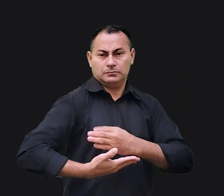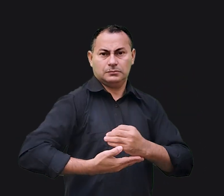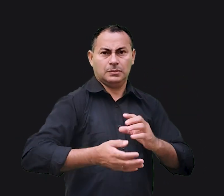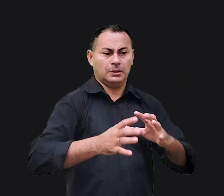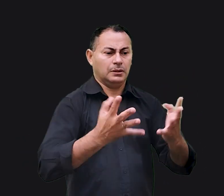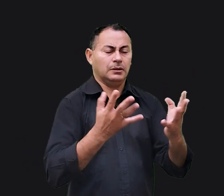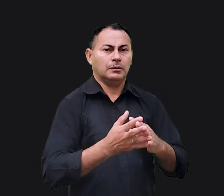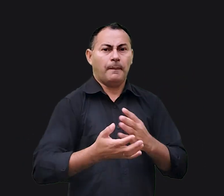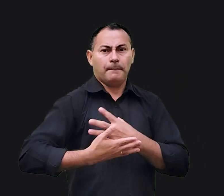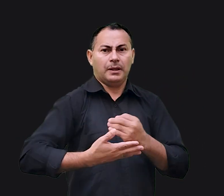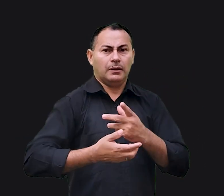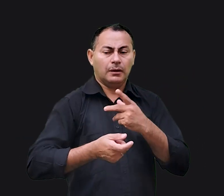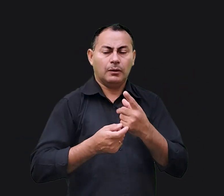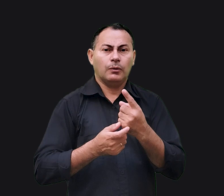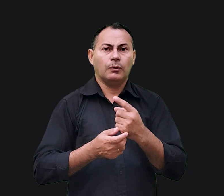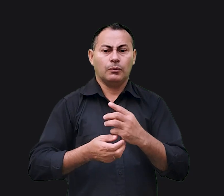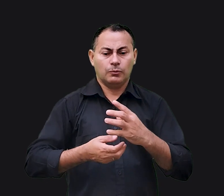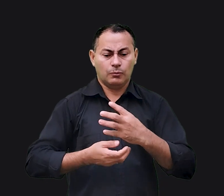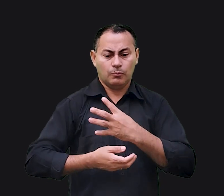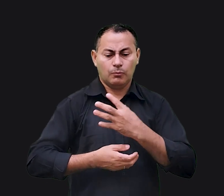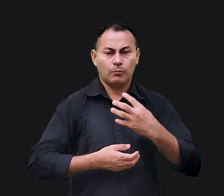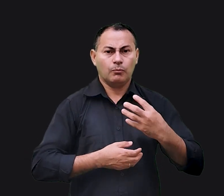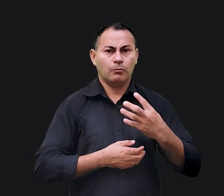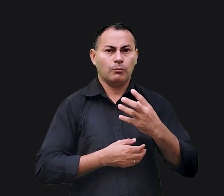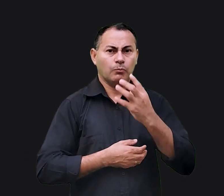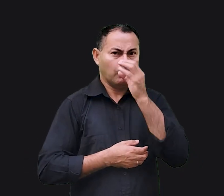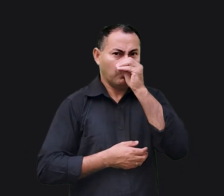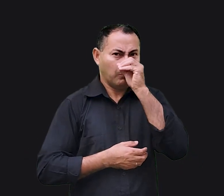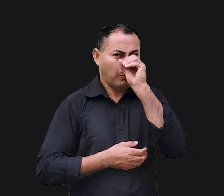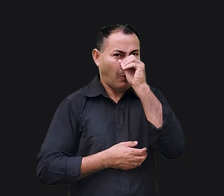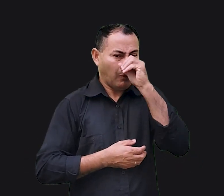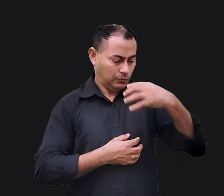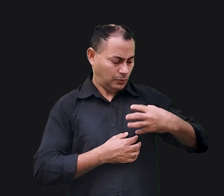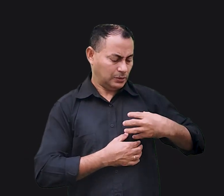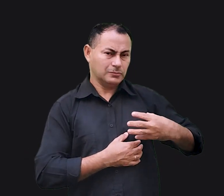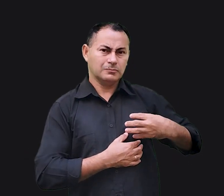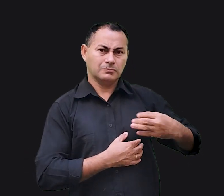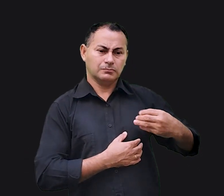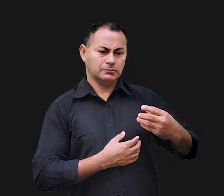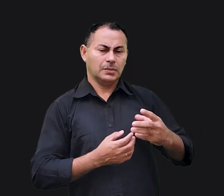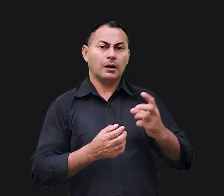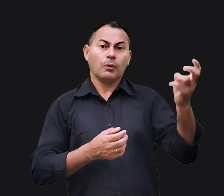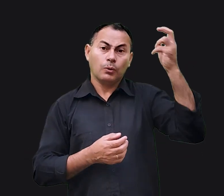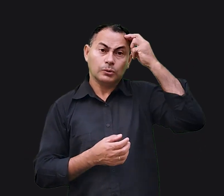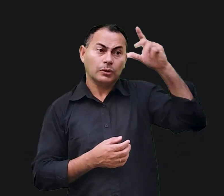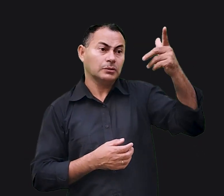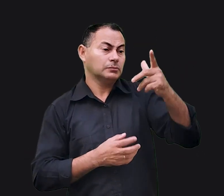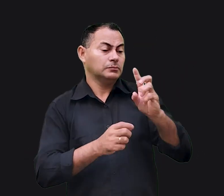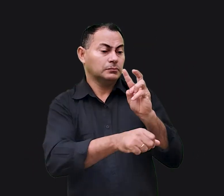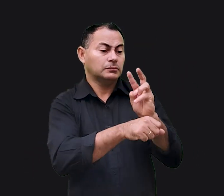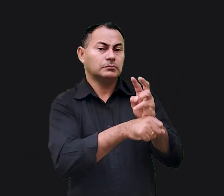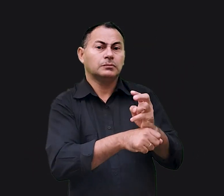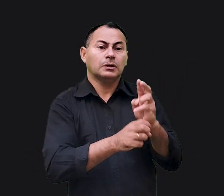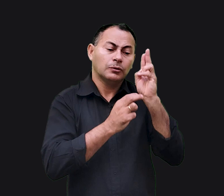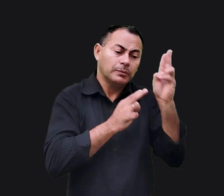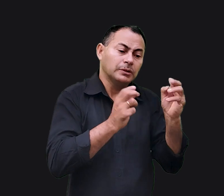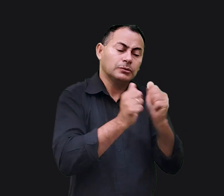filho num peito e um leitãozinho no outro. Em outras culturas, os homens não cogitavam dormir com suas